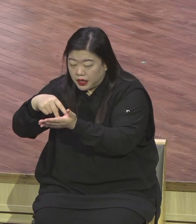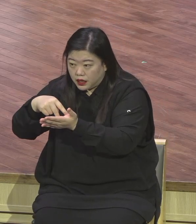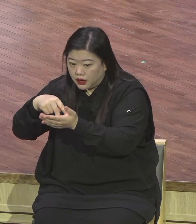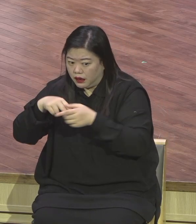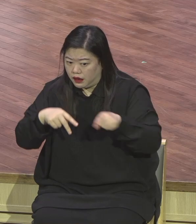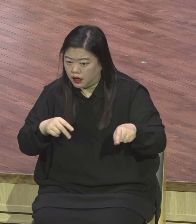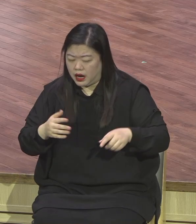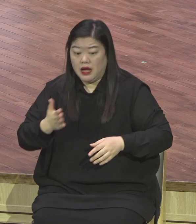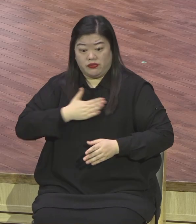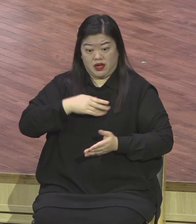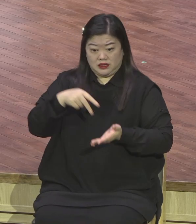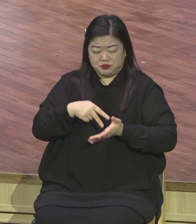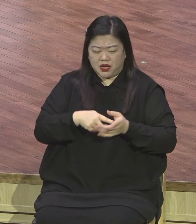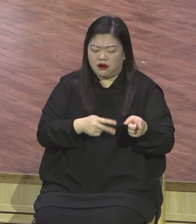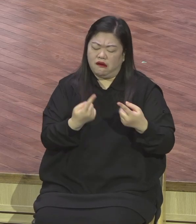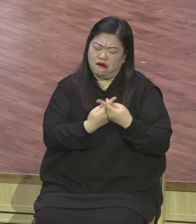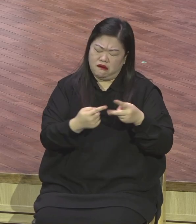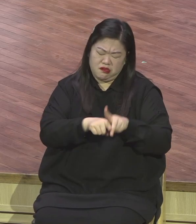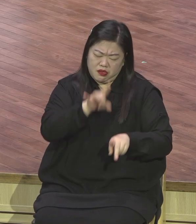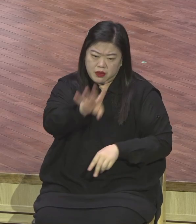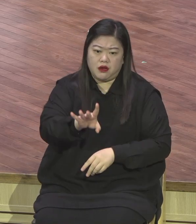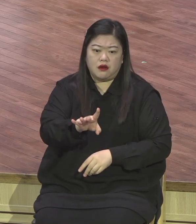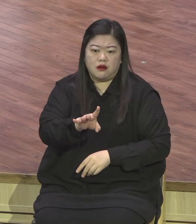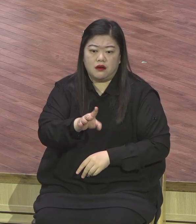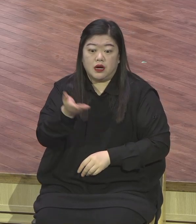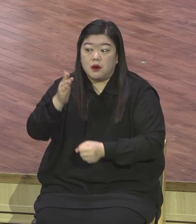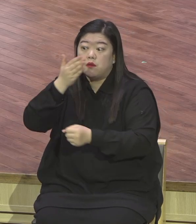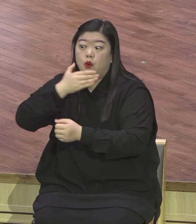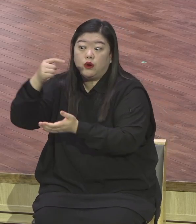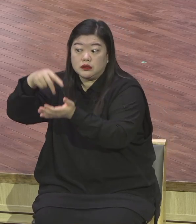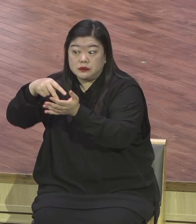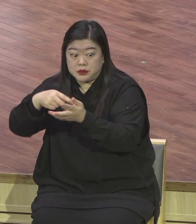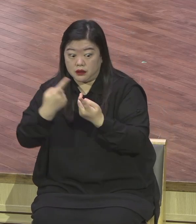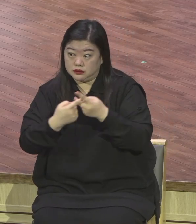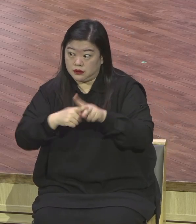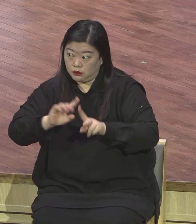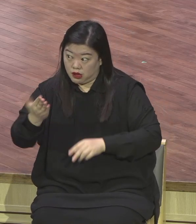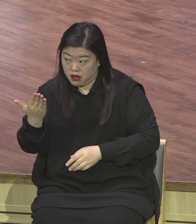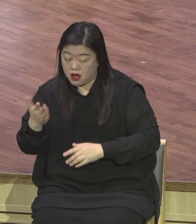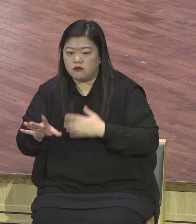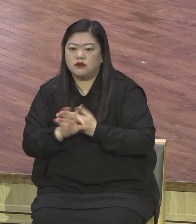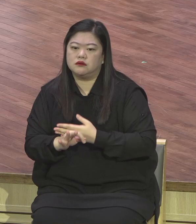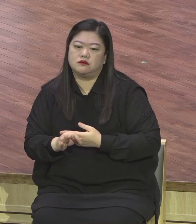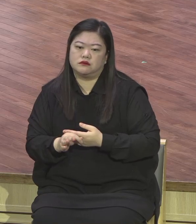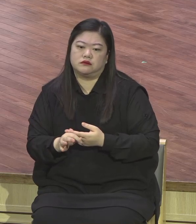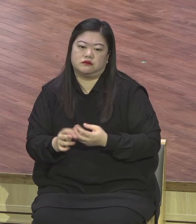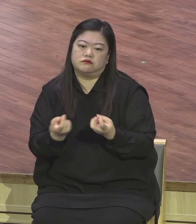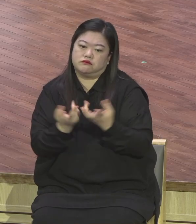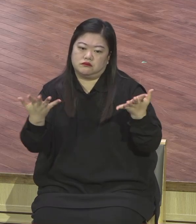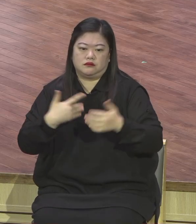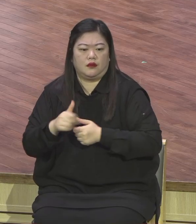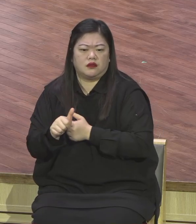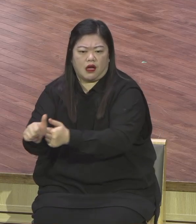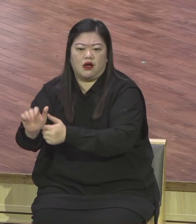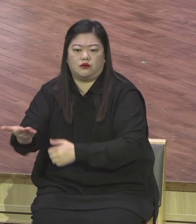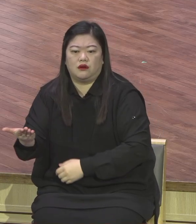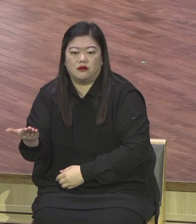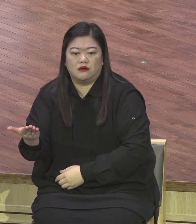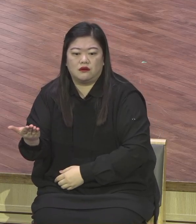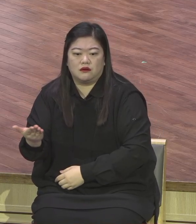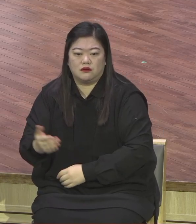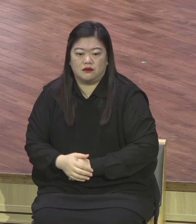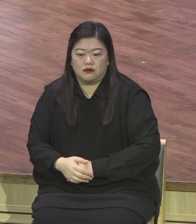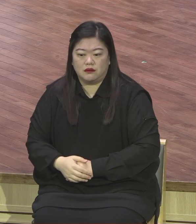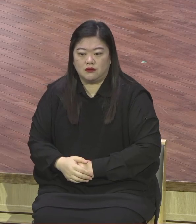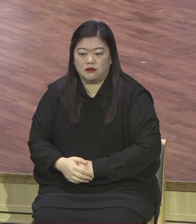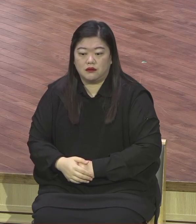이해 못할 상황이 없어요. 보금의 눈으로 바라보면 영의 눈을 뜨고 바라보면 이해 못할 상황이